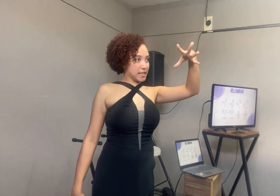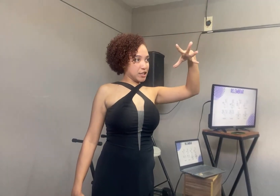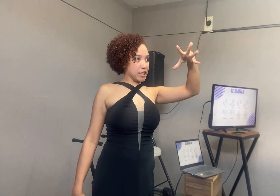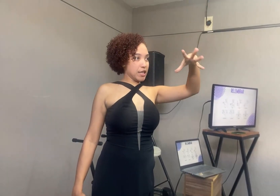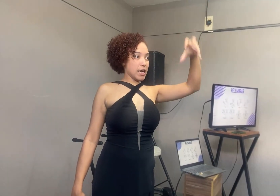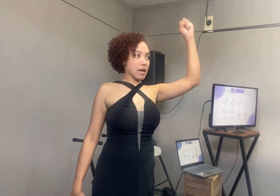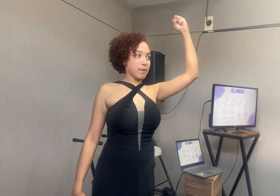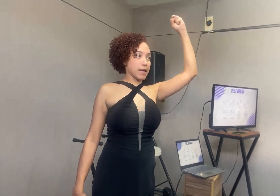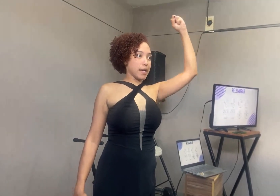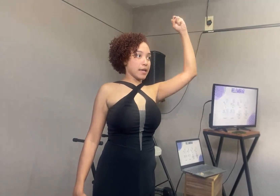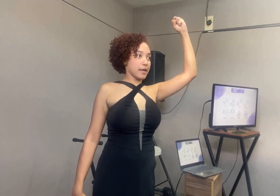Acendi, apaguei.